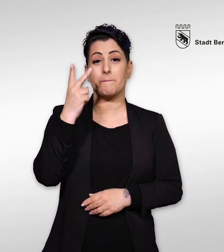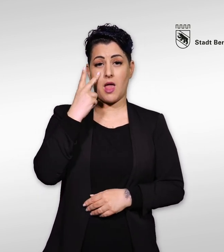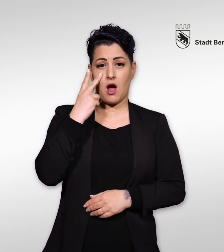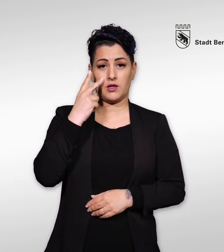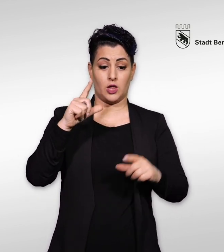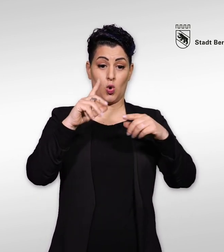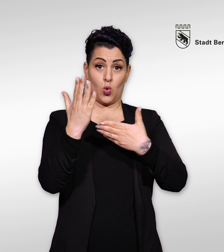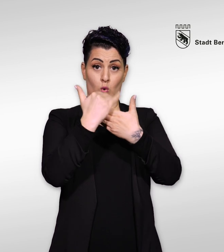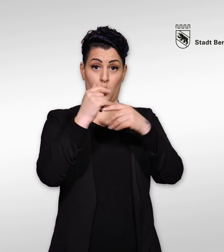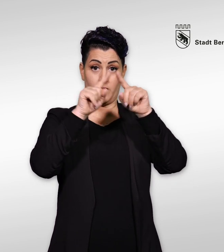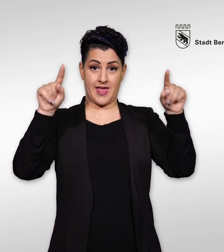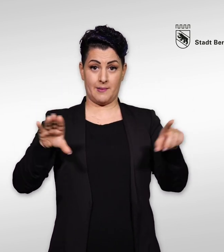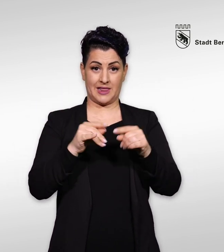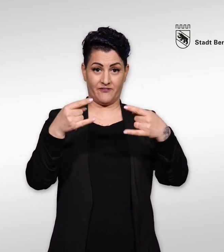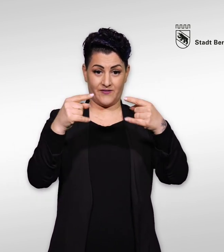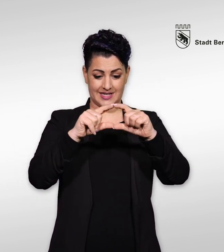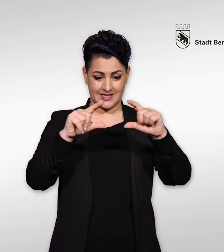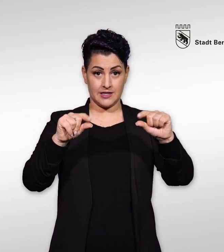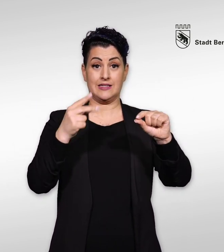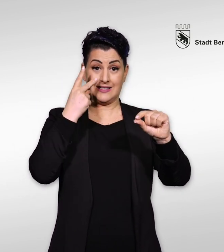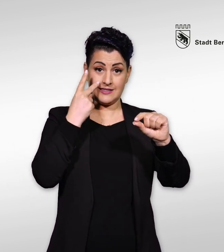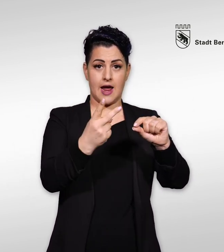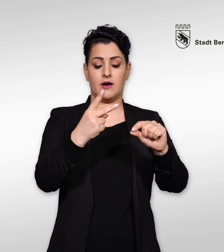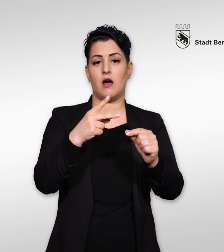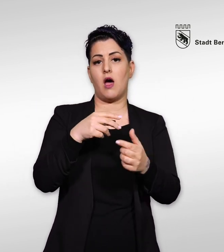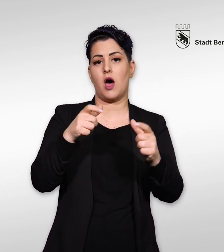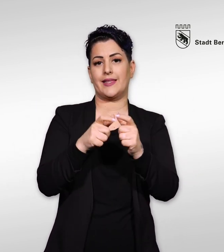Achten Sie darauf, dass die Adresse der Stadt Bern im Fenster sichtbar ist.